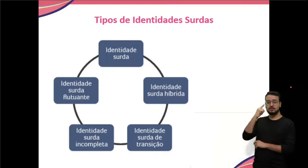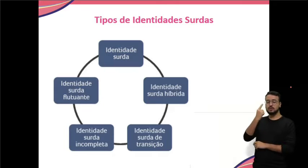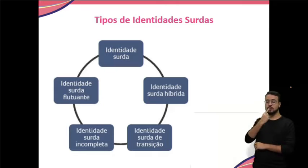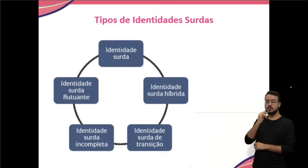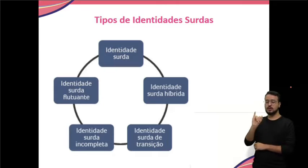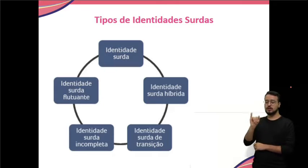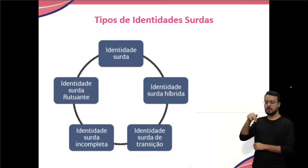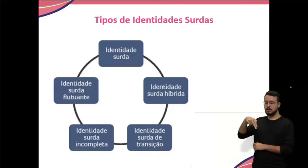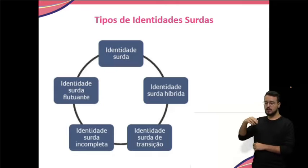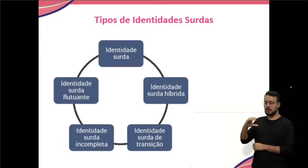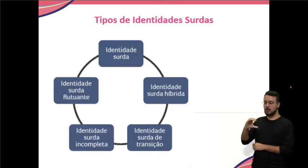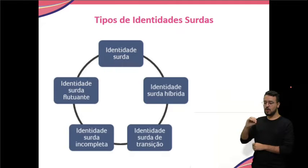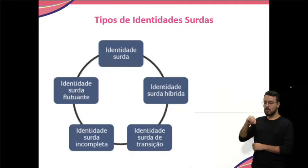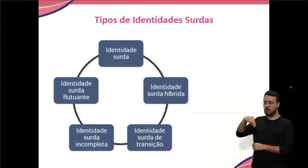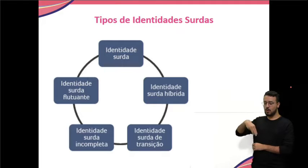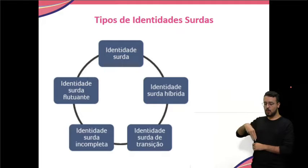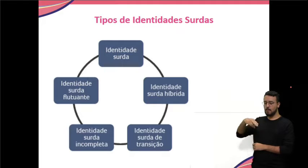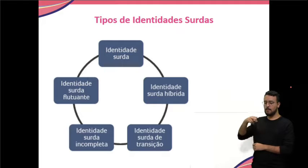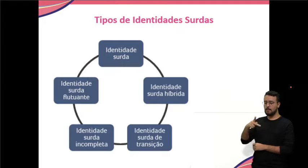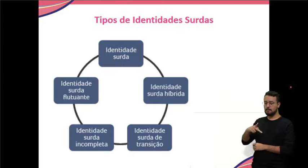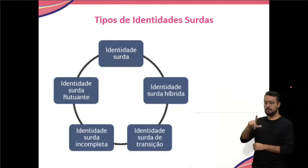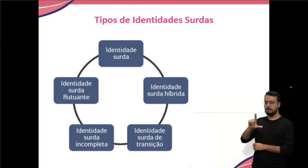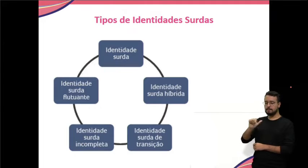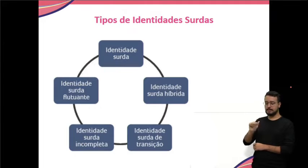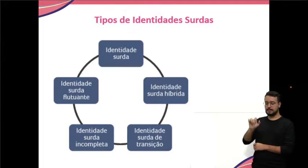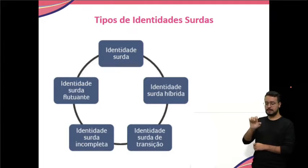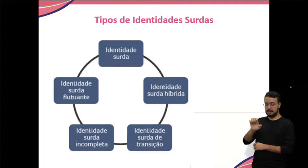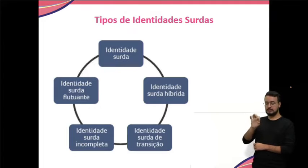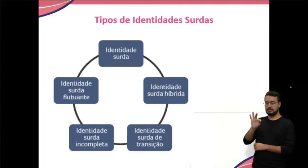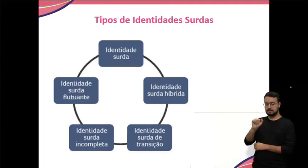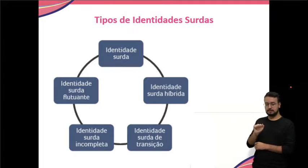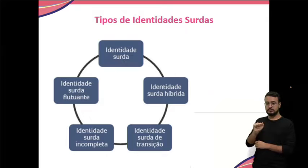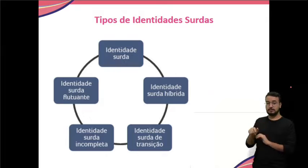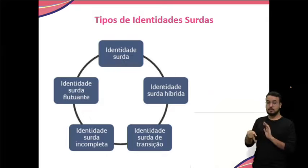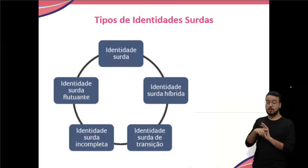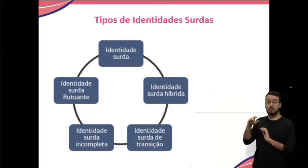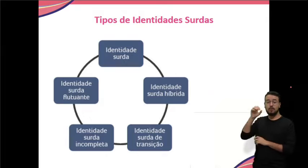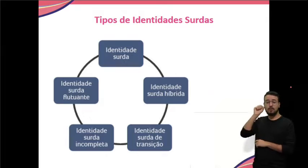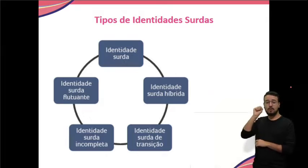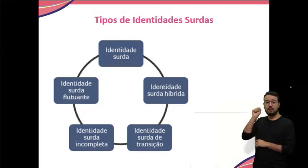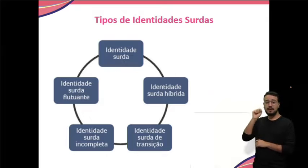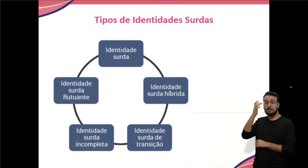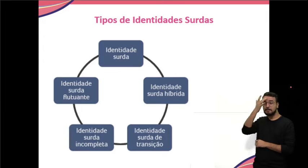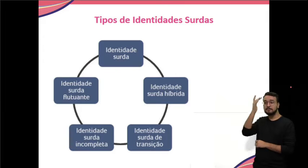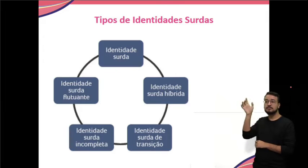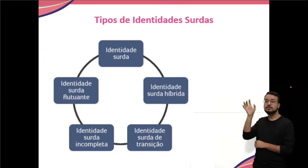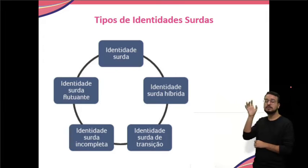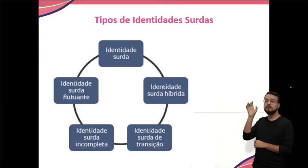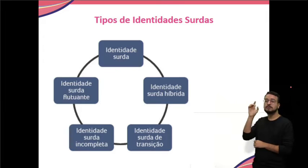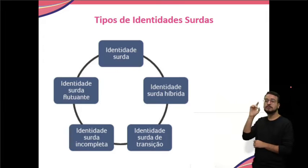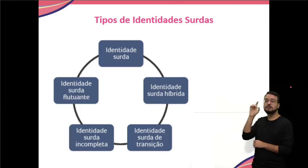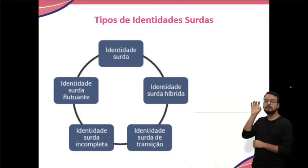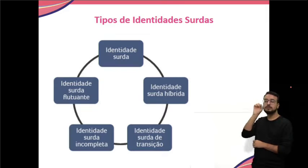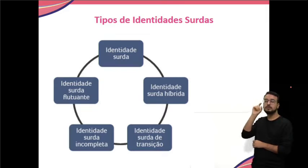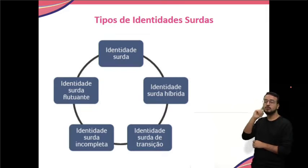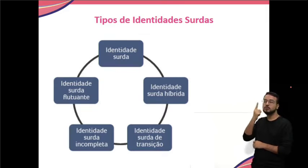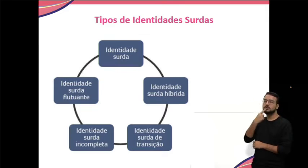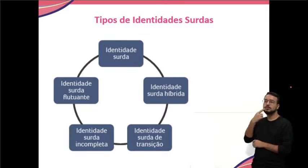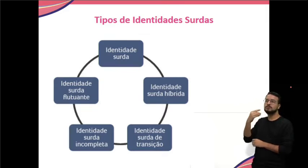de ideologia ouvintista, e a pessoa que é surda tenta reproduzir todo o comportamento do